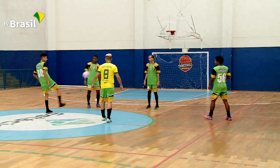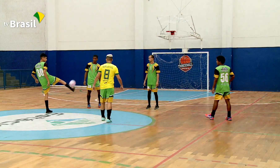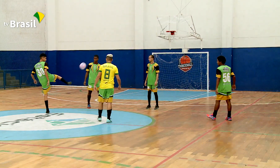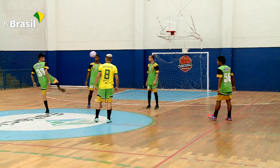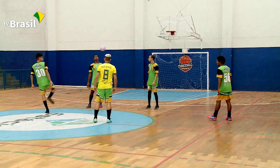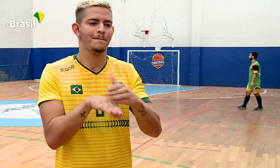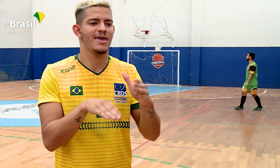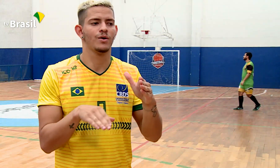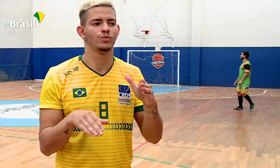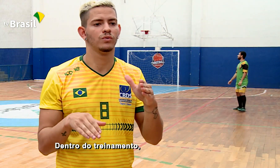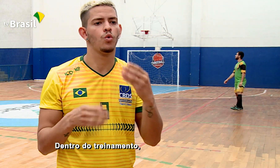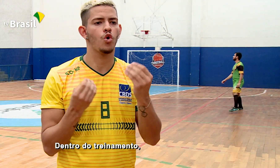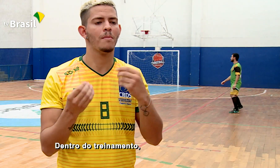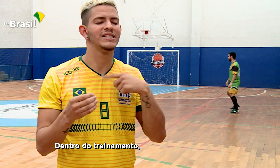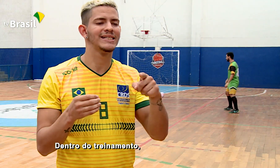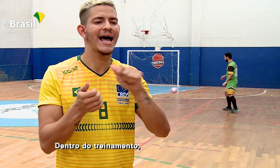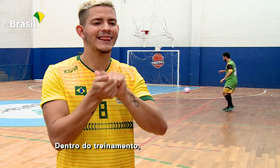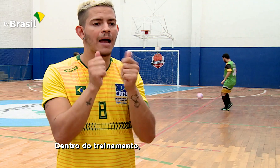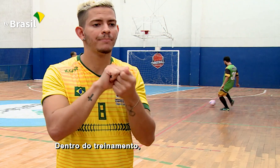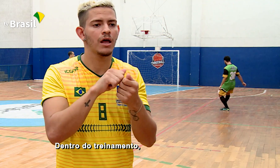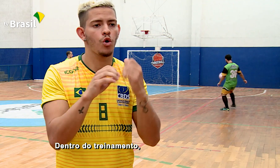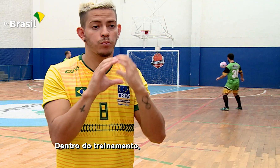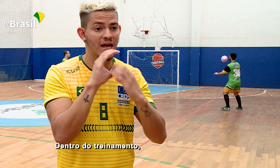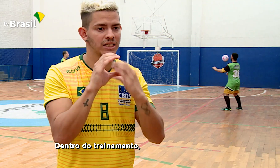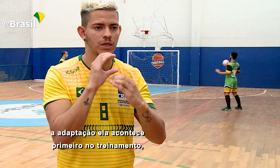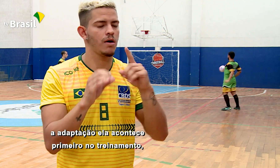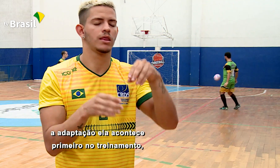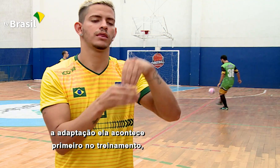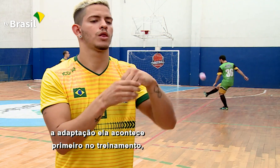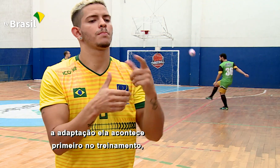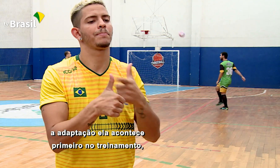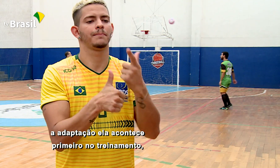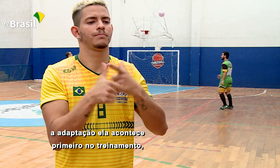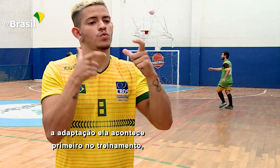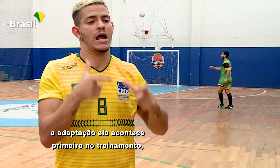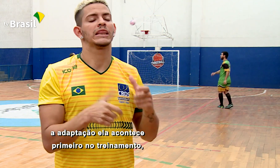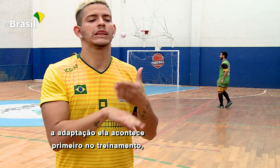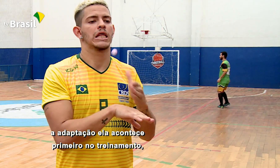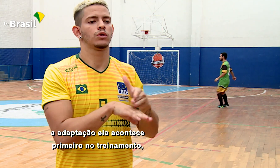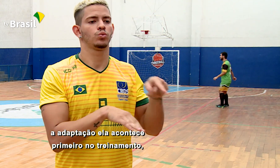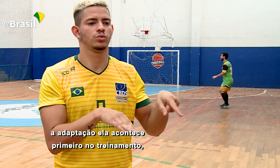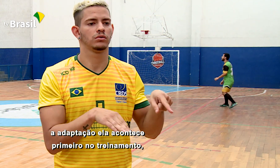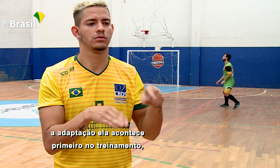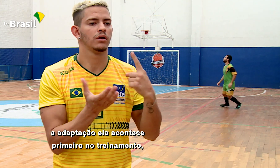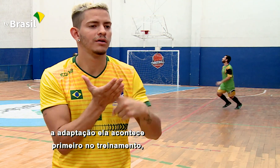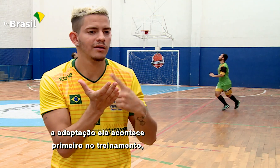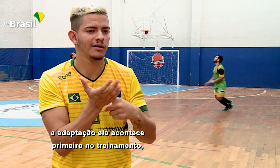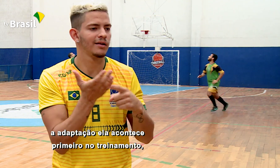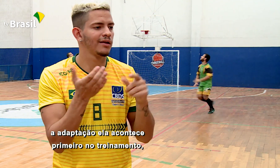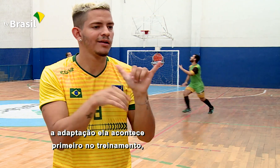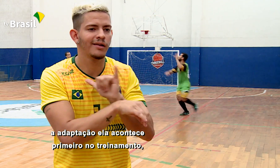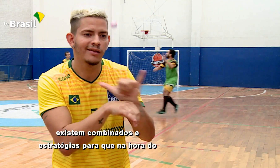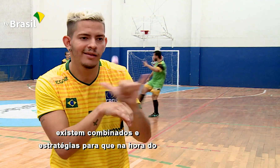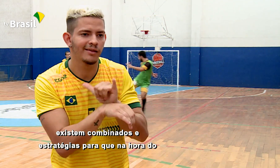direita. Dentro do treinamento, a adaptação ela acontece primeiro no treinamento.